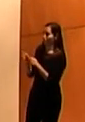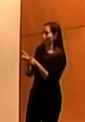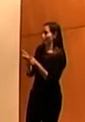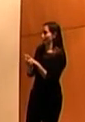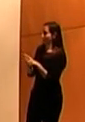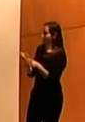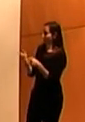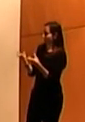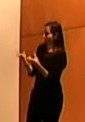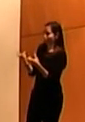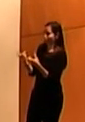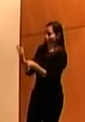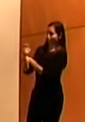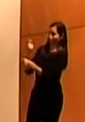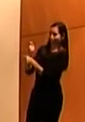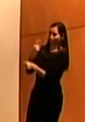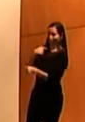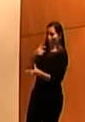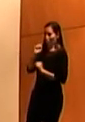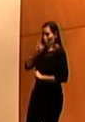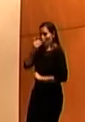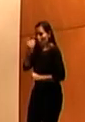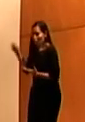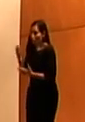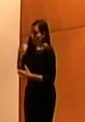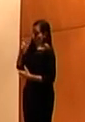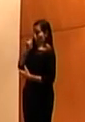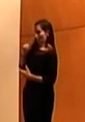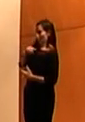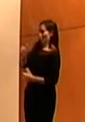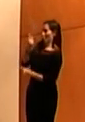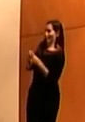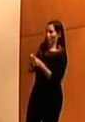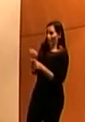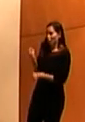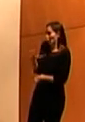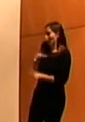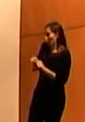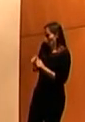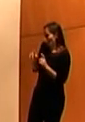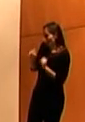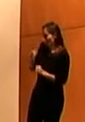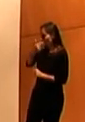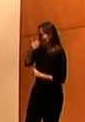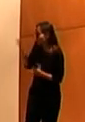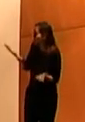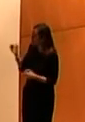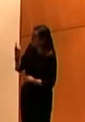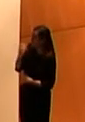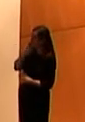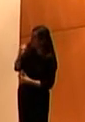s'améliorer, parce que voilà, c'était aussi une première pour nous, donc il y a sûrement plein de choses aussi à retravailler. Voilà, donc qui veut commencer ?